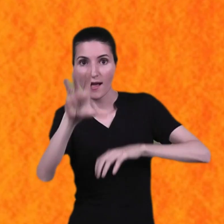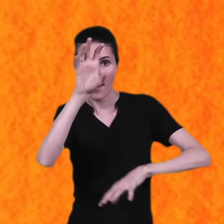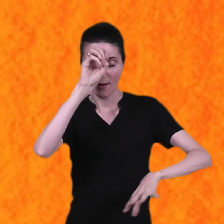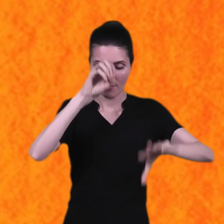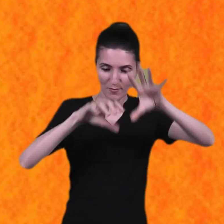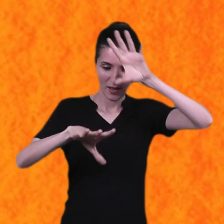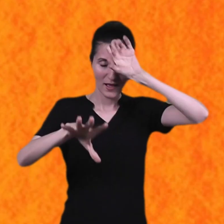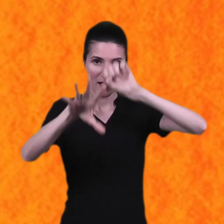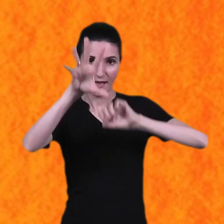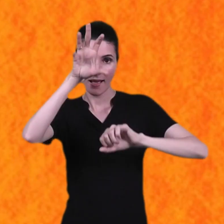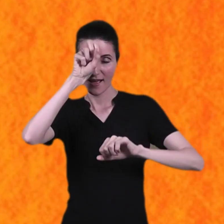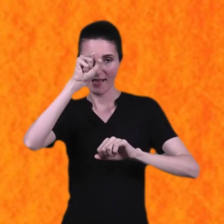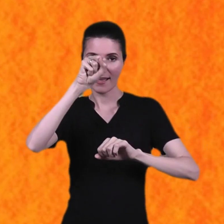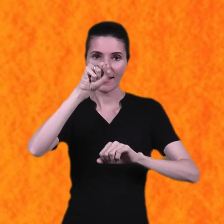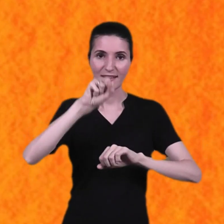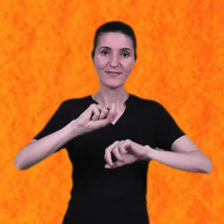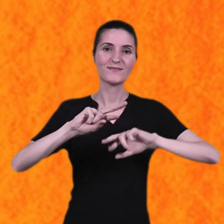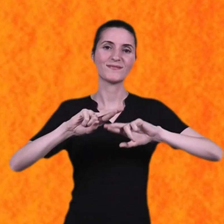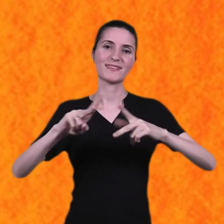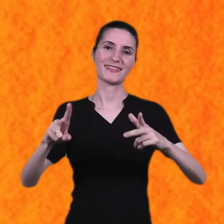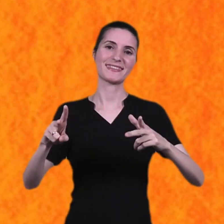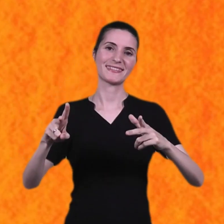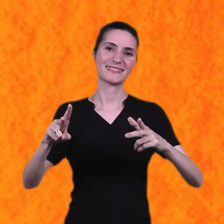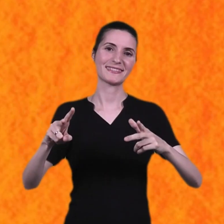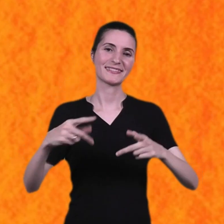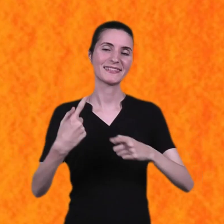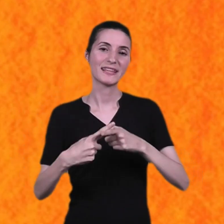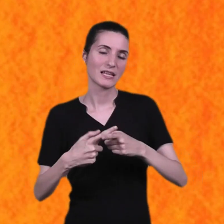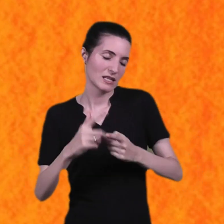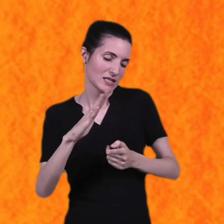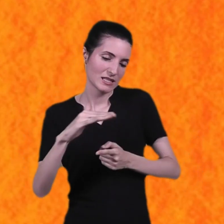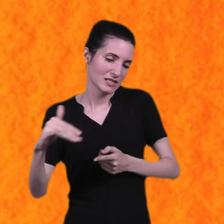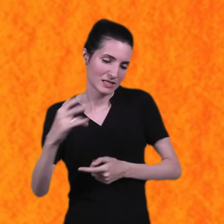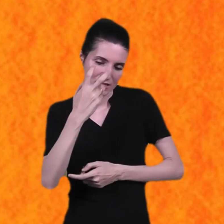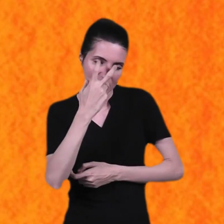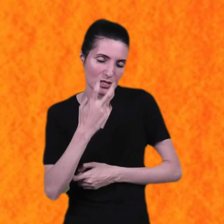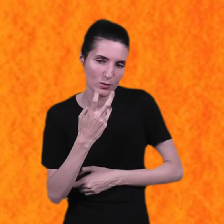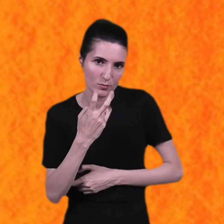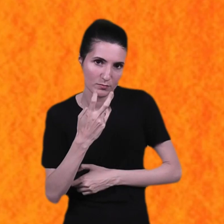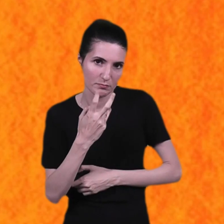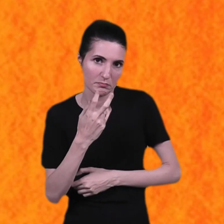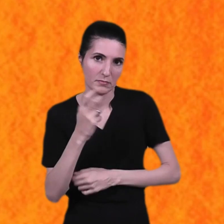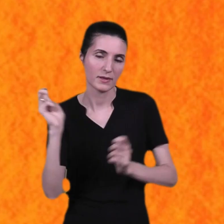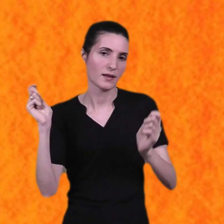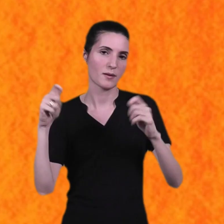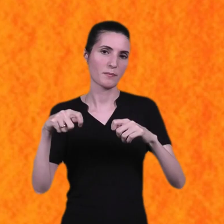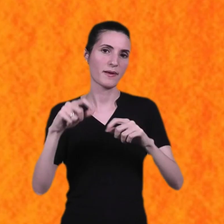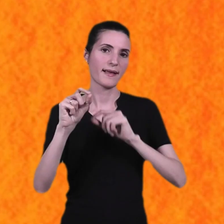absorvem de uma forma diferente. Né? Se tu puder